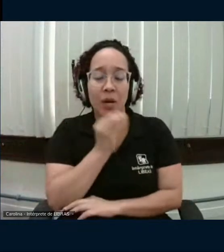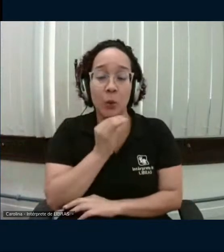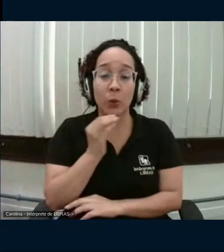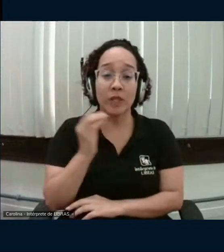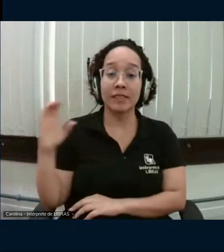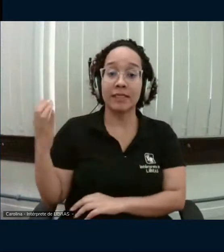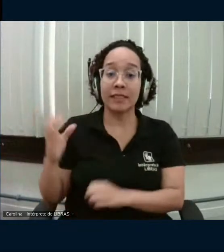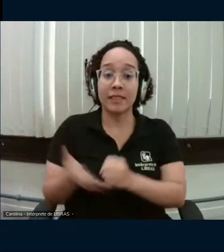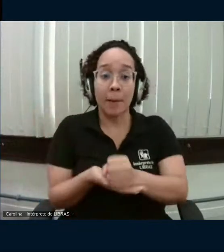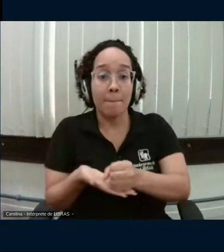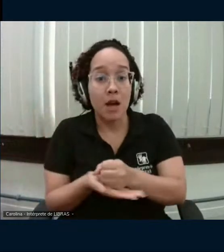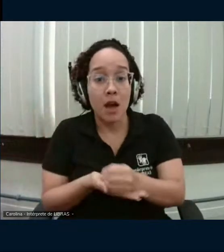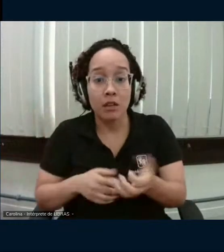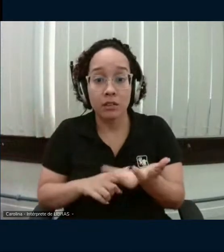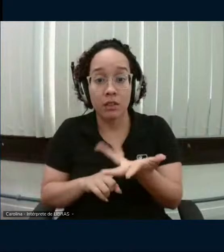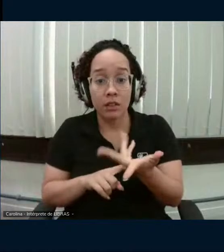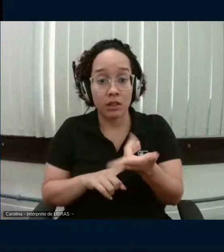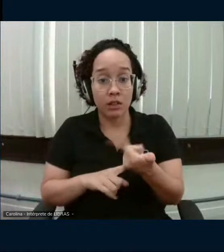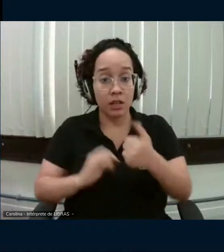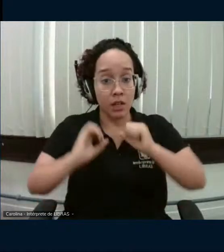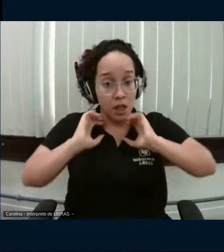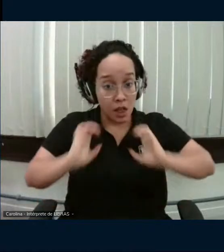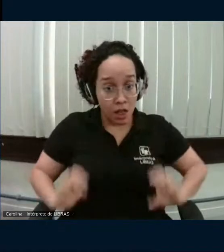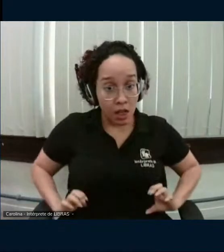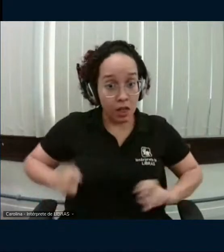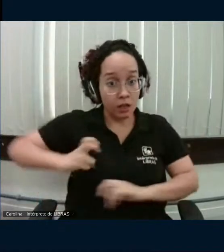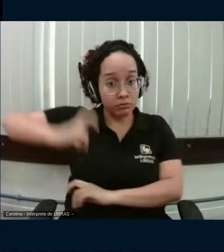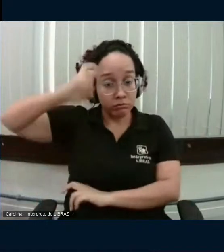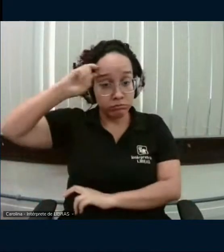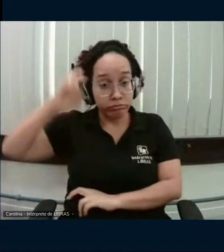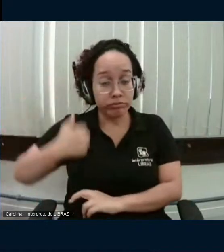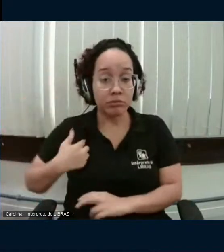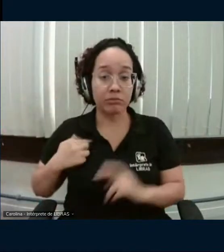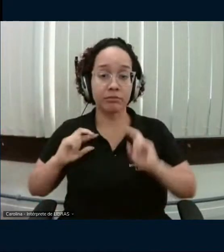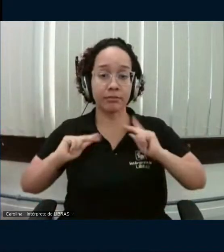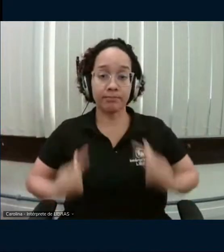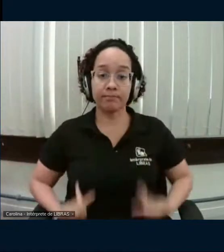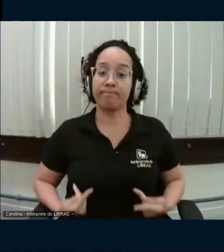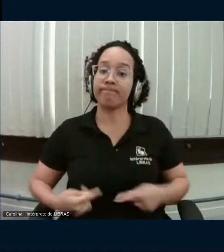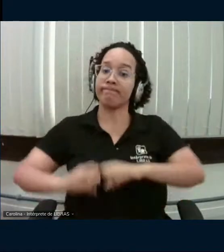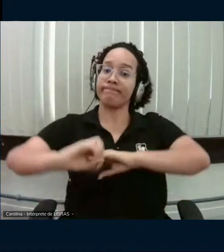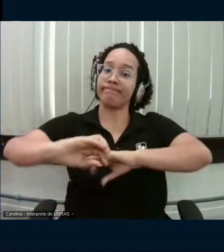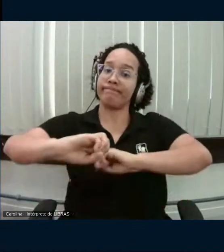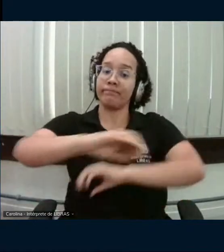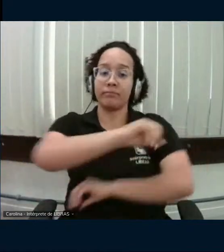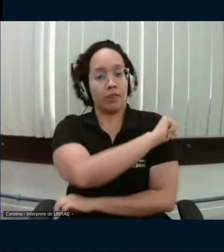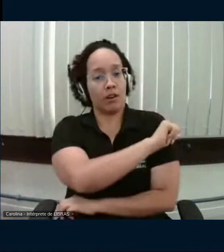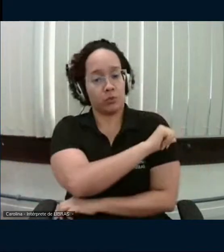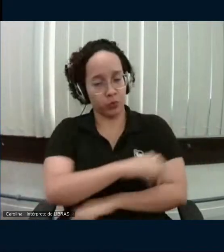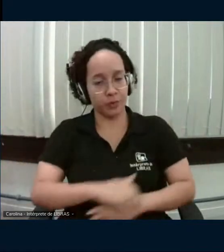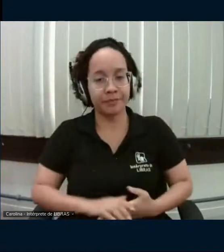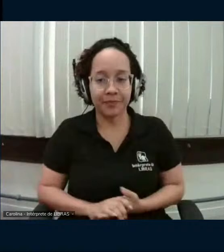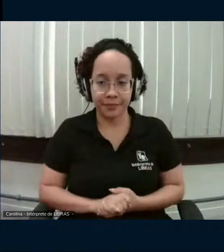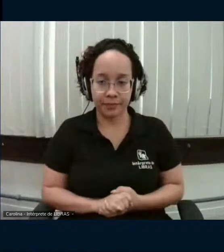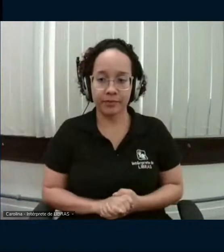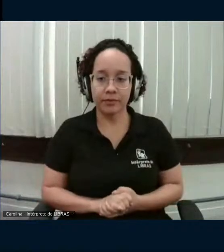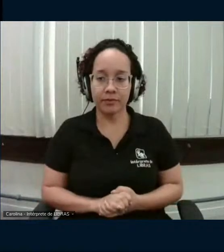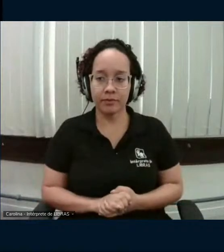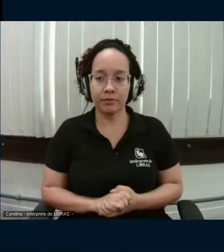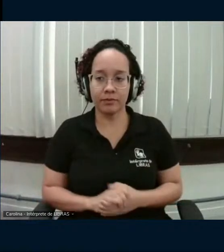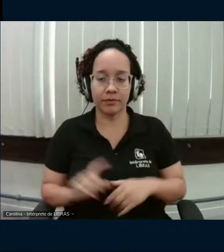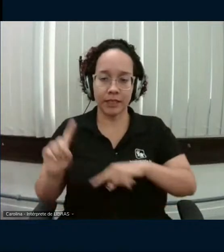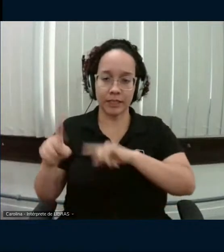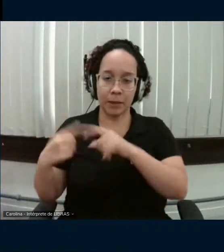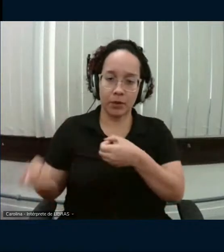da formação artística, ética, cultural, humanística dos nossos estudantes. É, depois eu